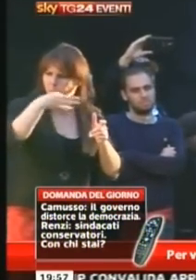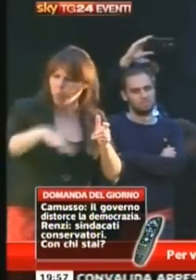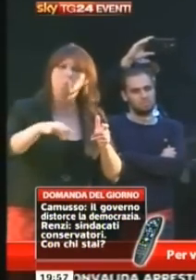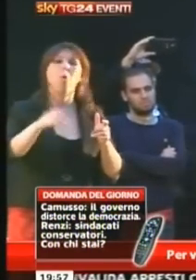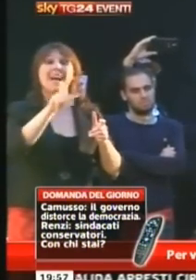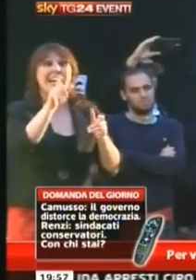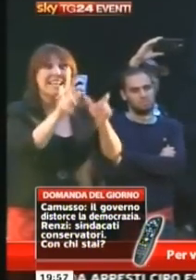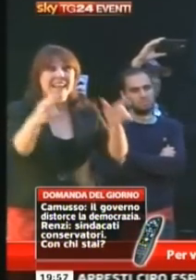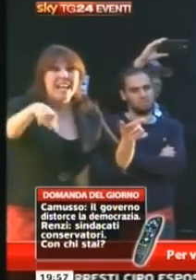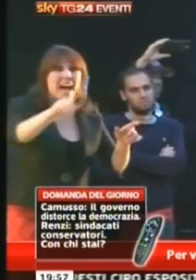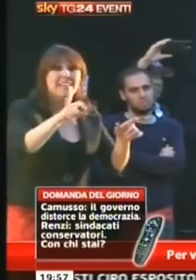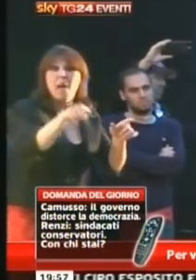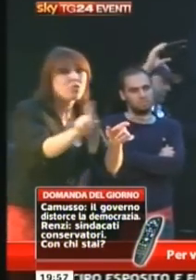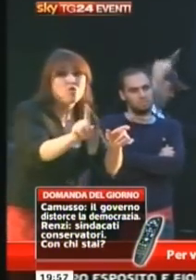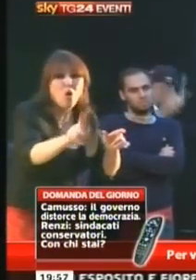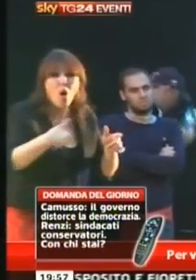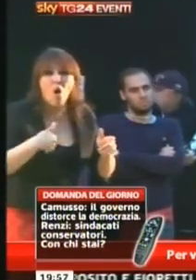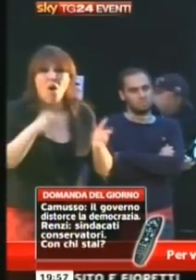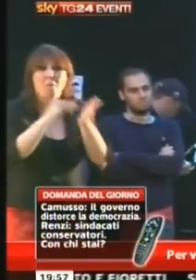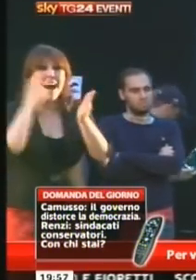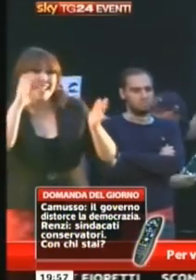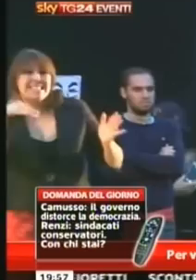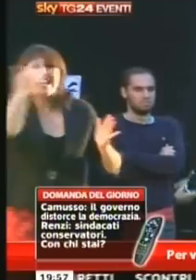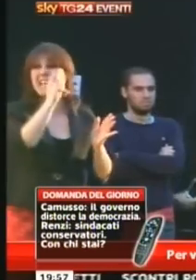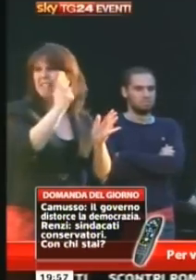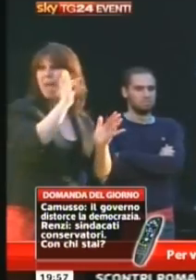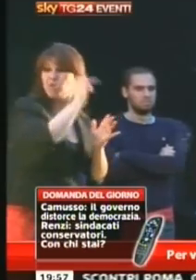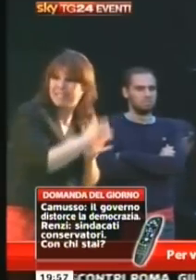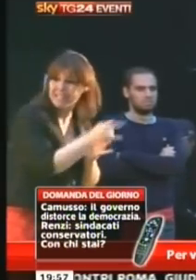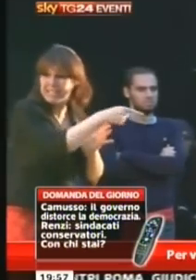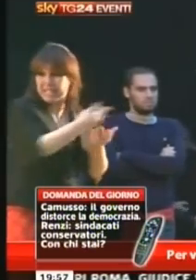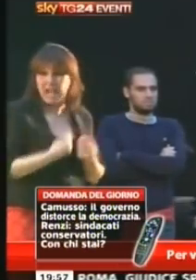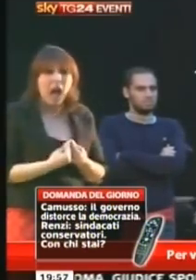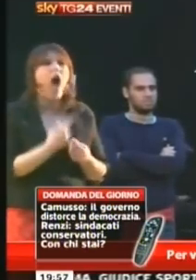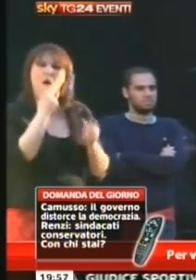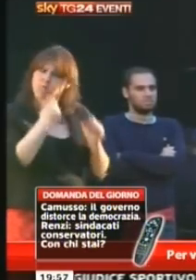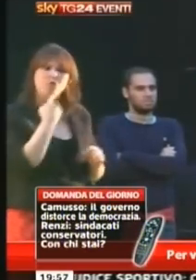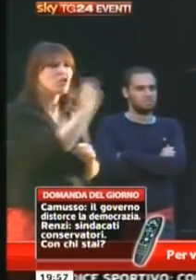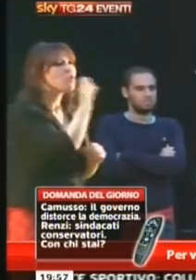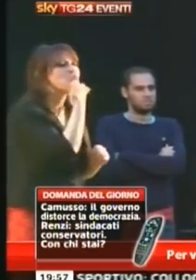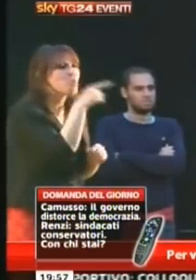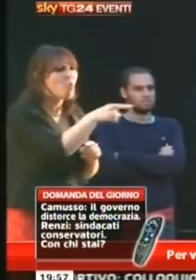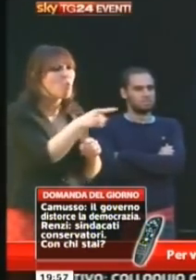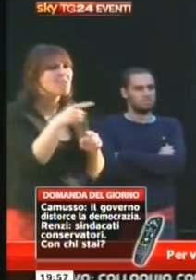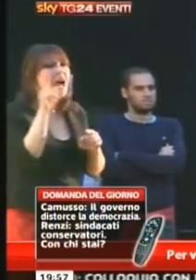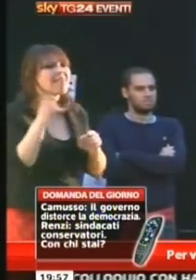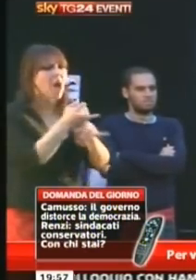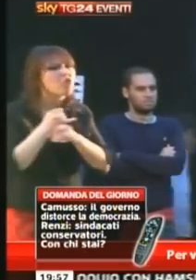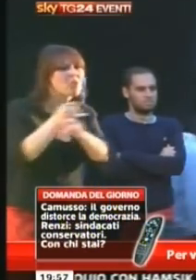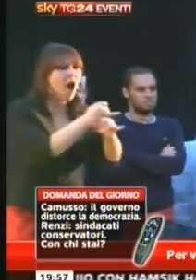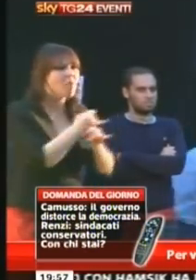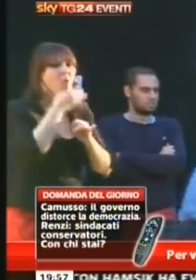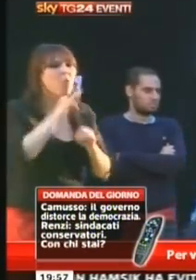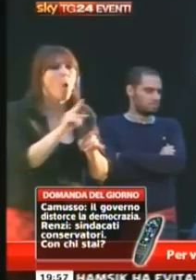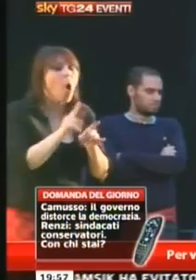verso gli italiani, è un debito verso banche straniere. E allora possiamo andare lì e dire, sentite, o ce lo spalmiamo questo debito, o